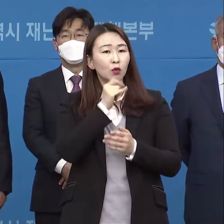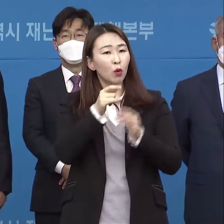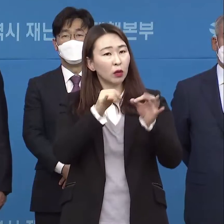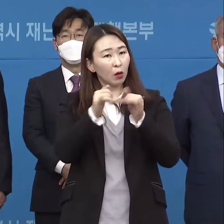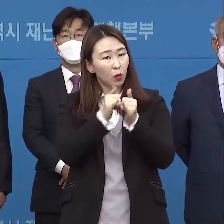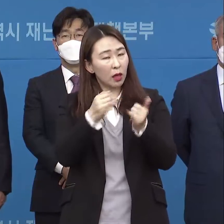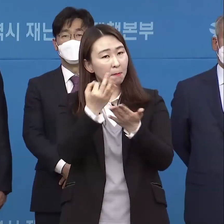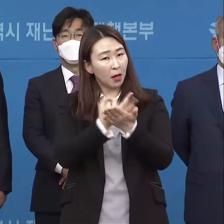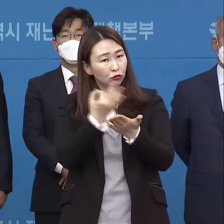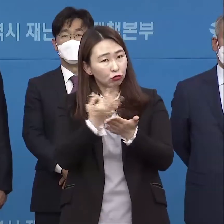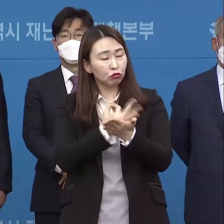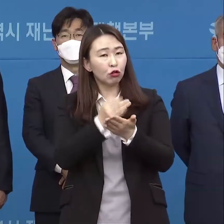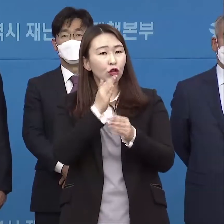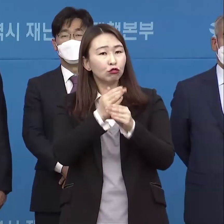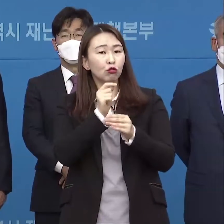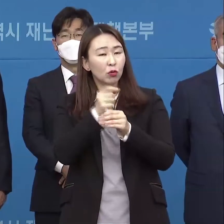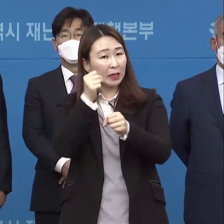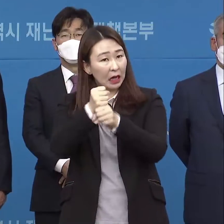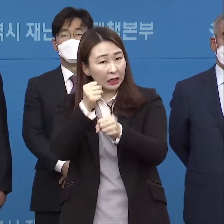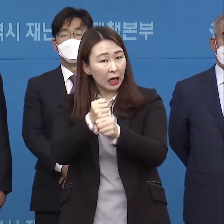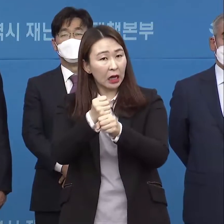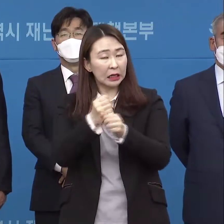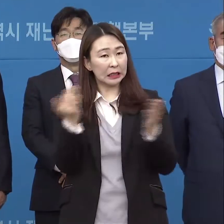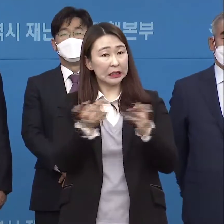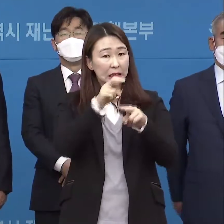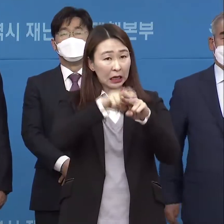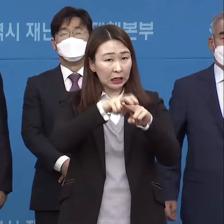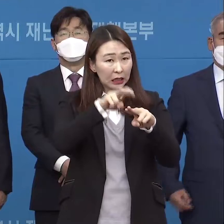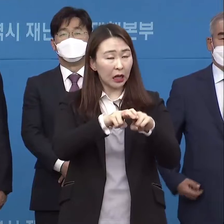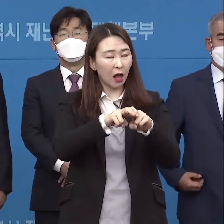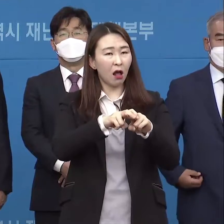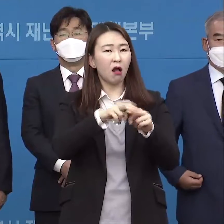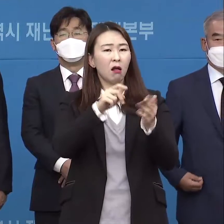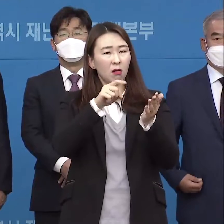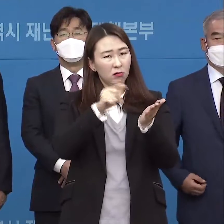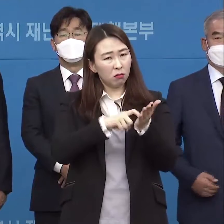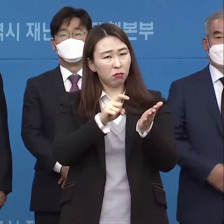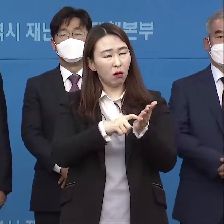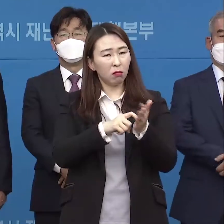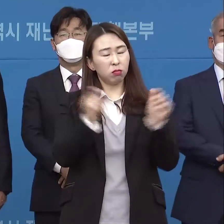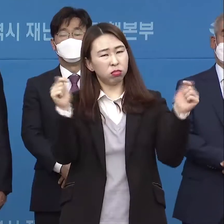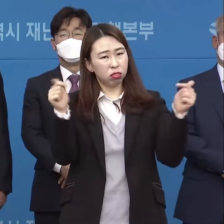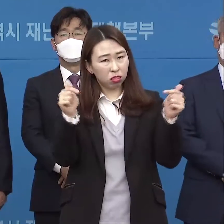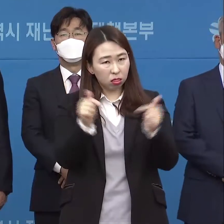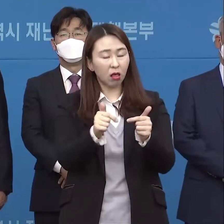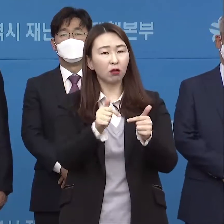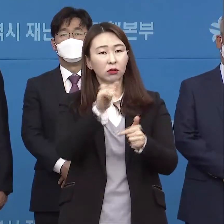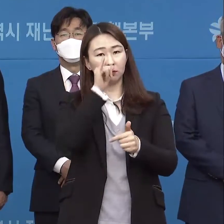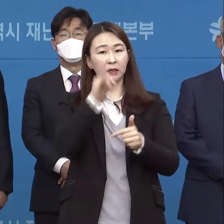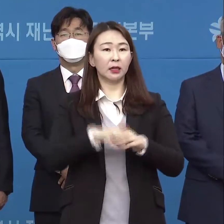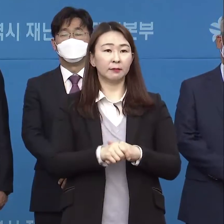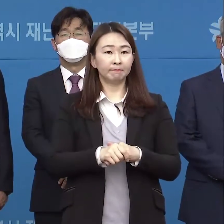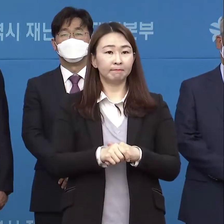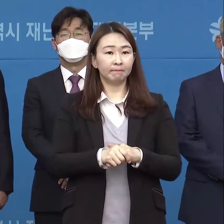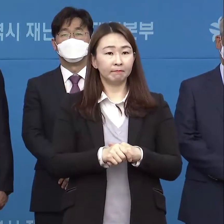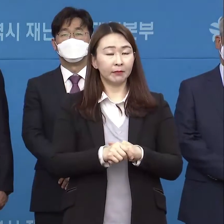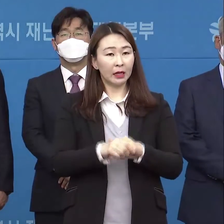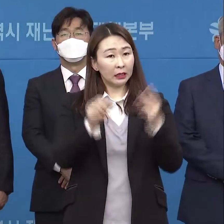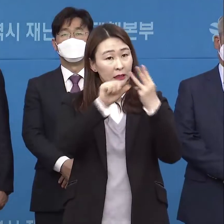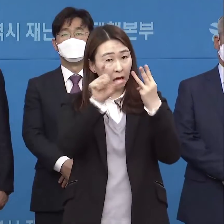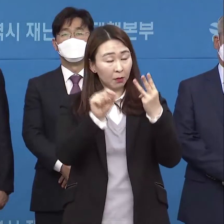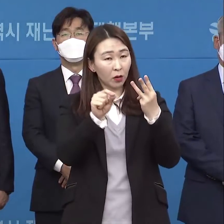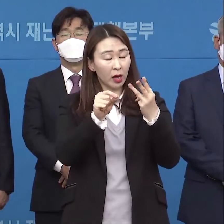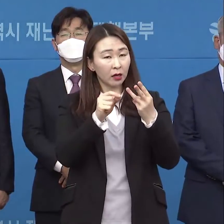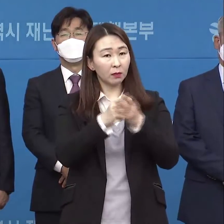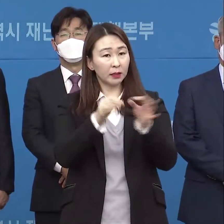소상공인 매출과 중소기업 생산 그리고 일자리가 급속하게 감소하고 있습니다.